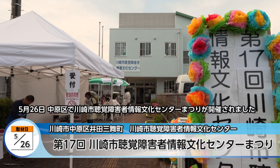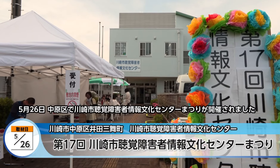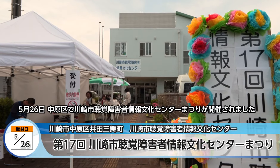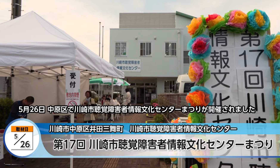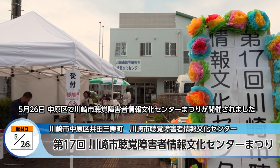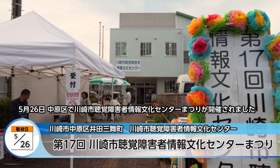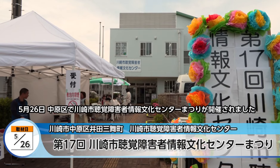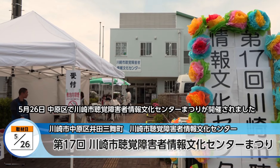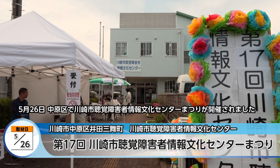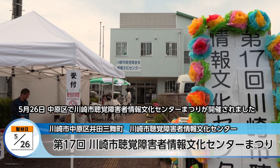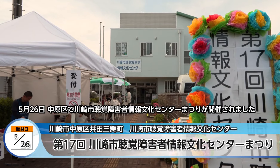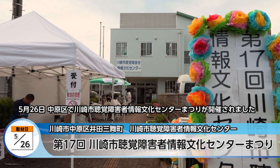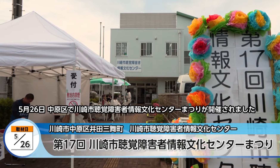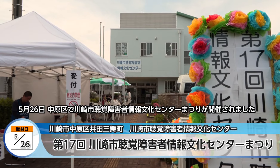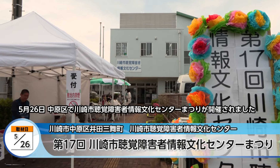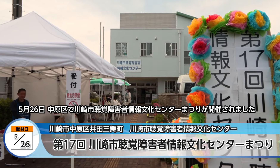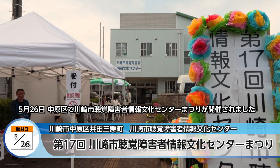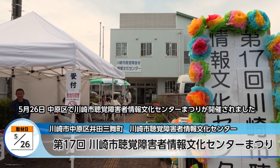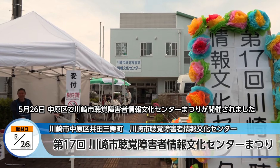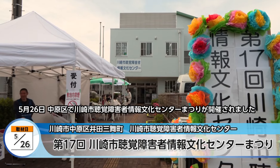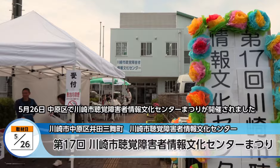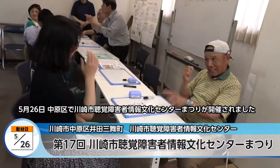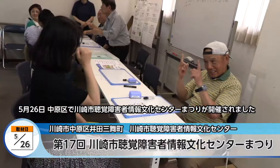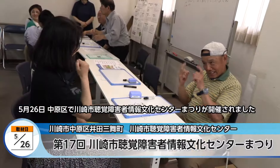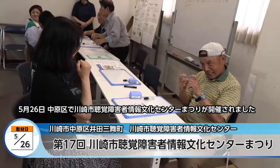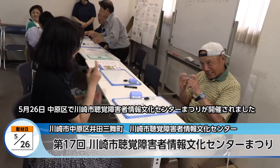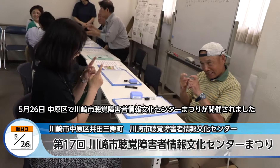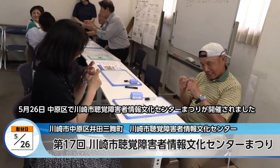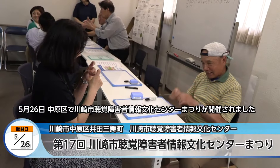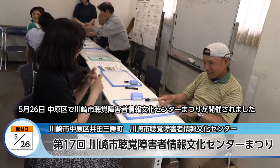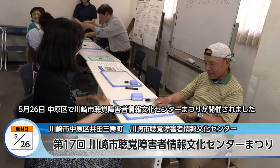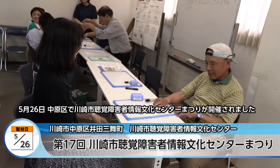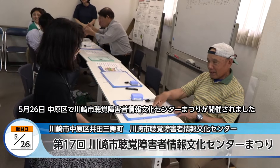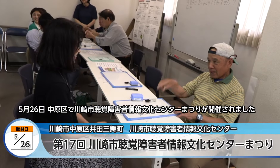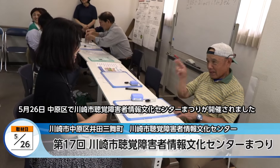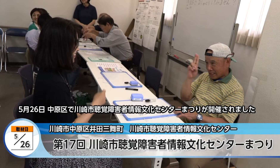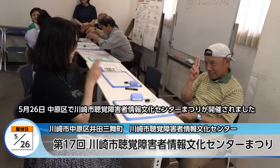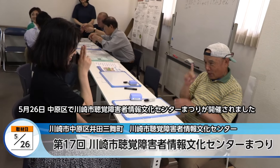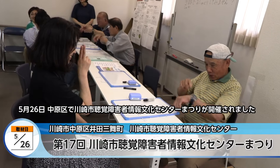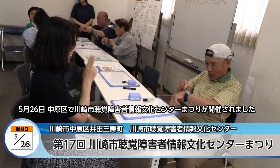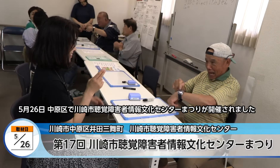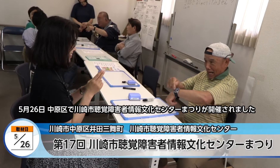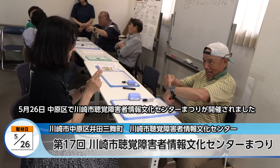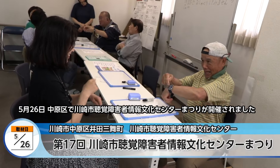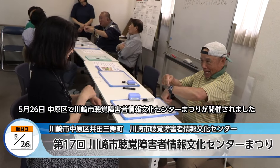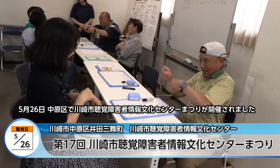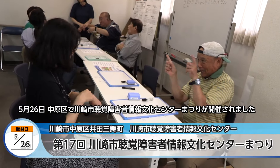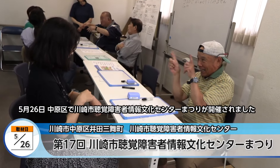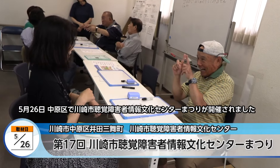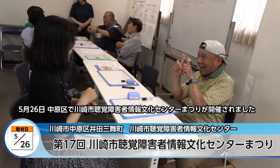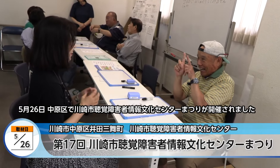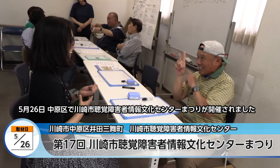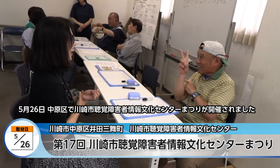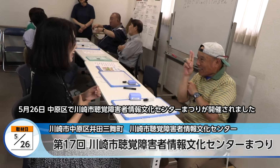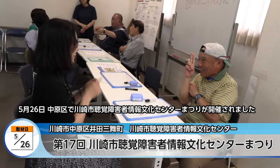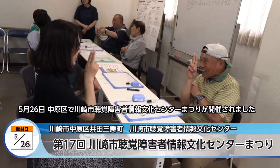5月26日、川崎市中原区で第17回川崎市聴覚障害者情報文